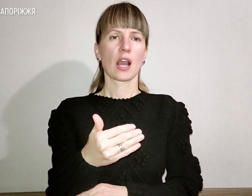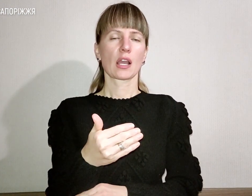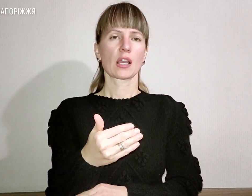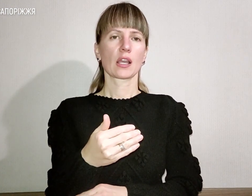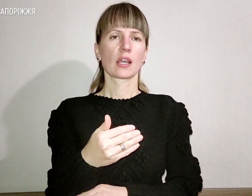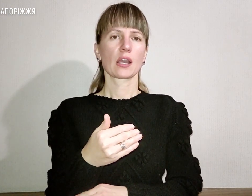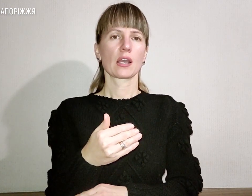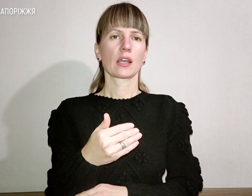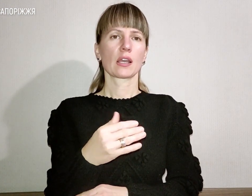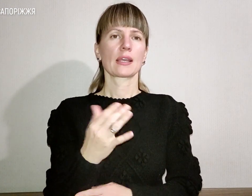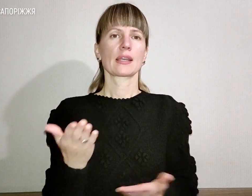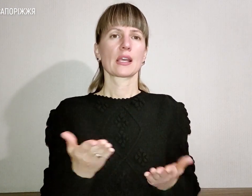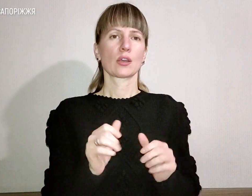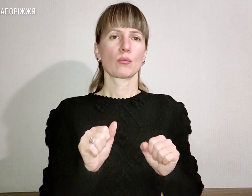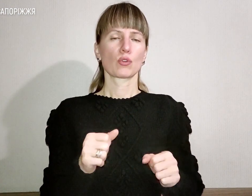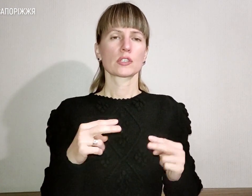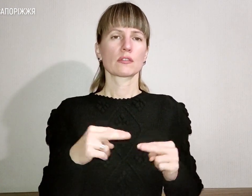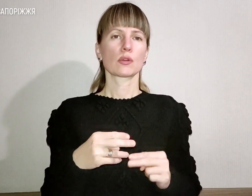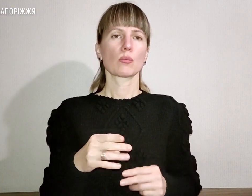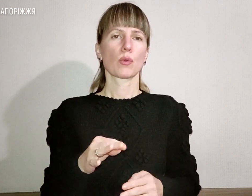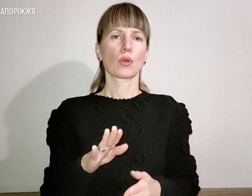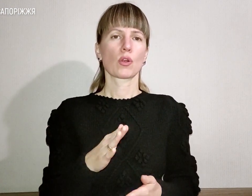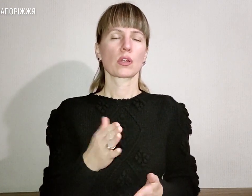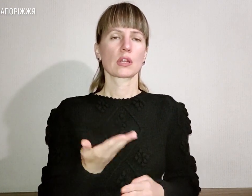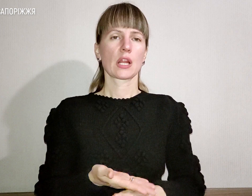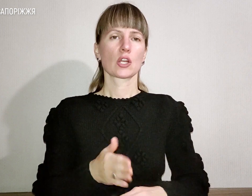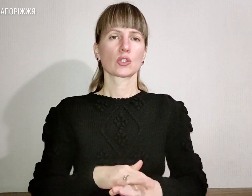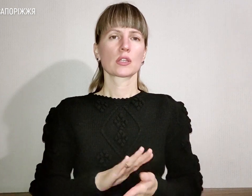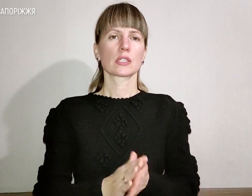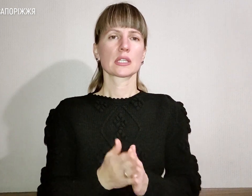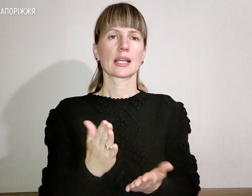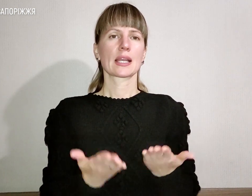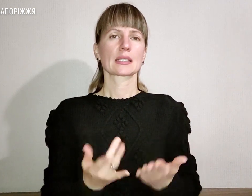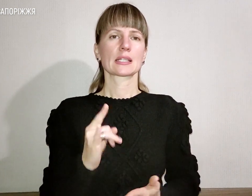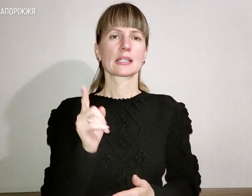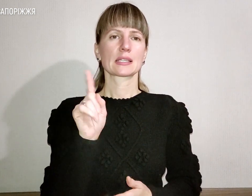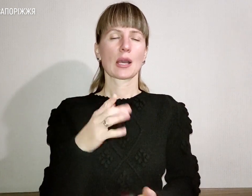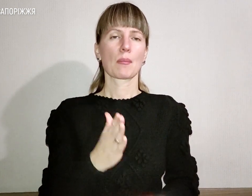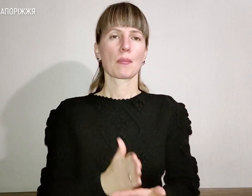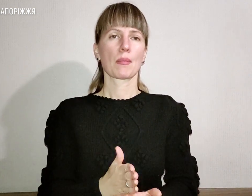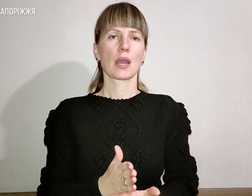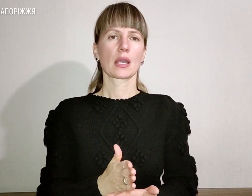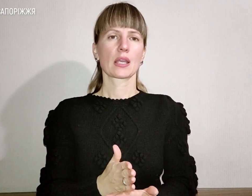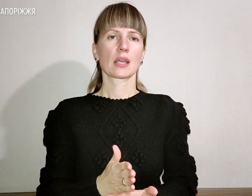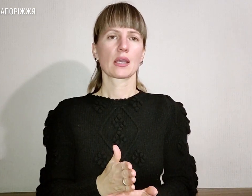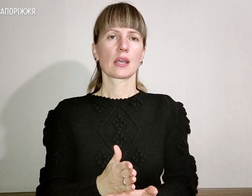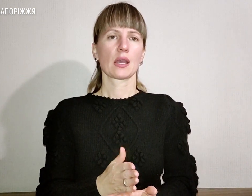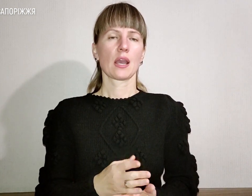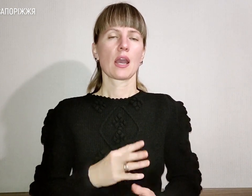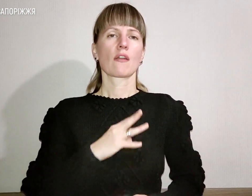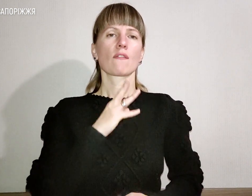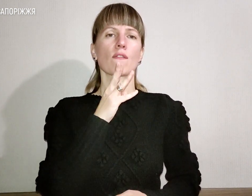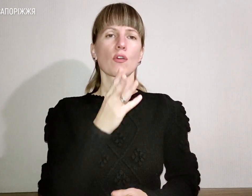флажки, які можуть свідчити про гострий стан. Тобто, якщо дитина там має рвоту, яка не